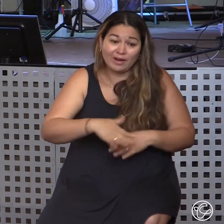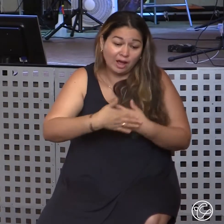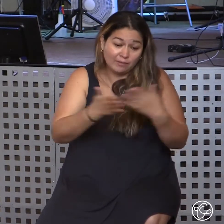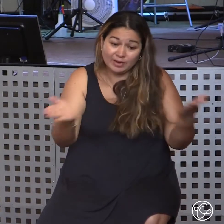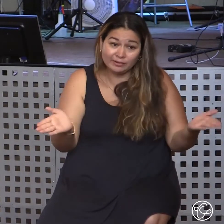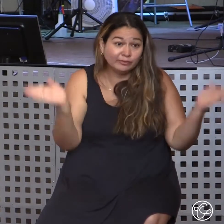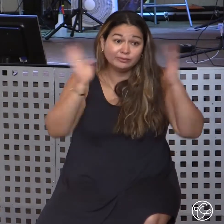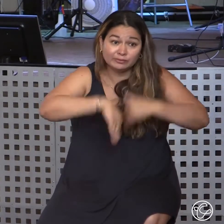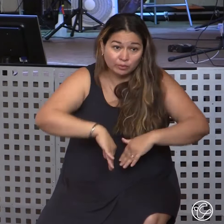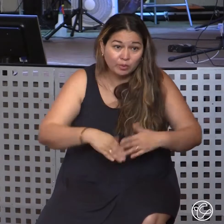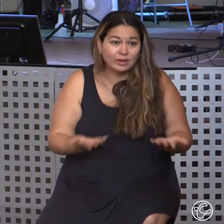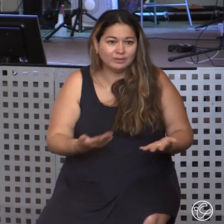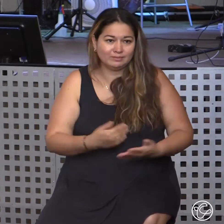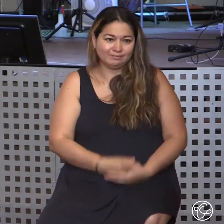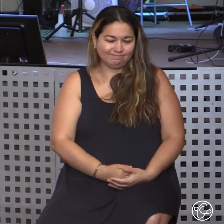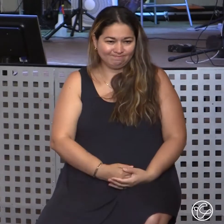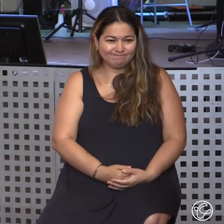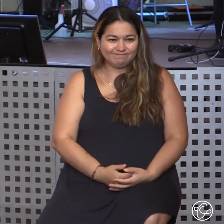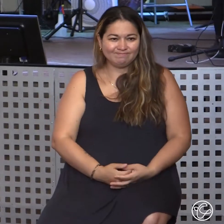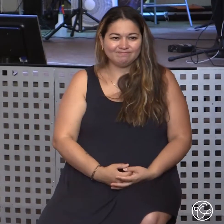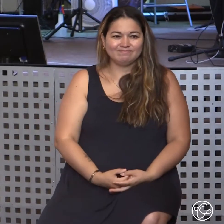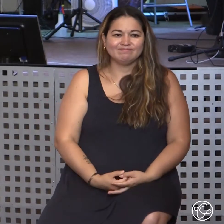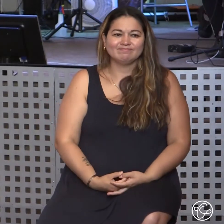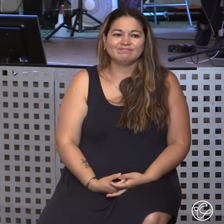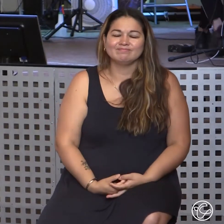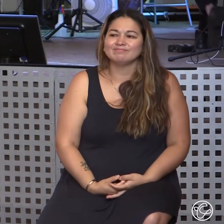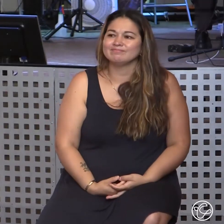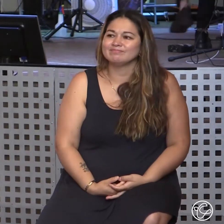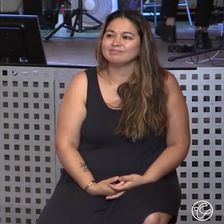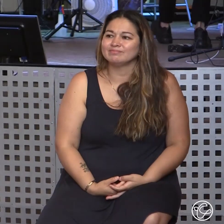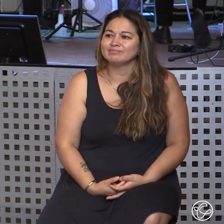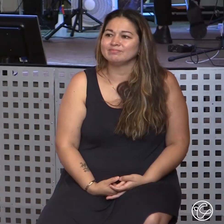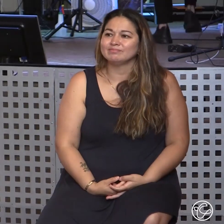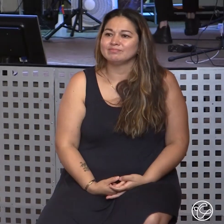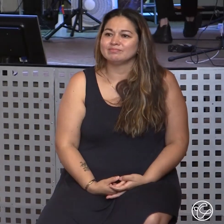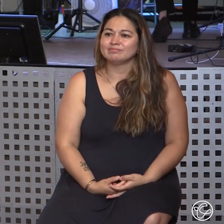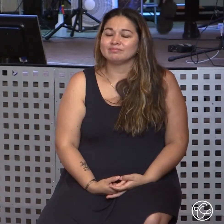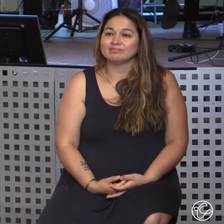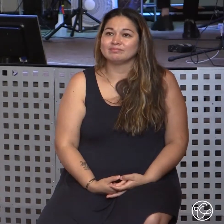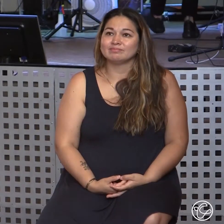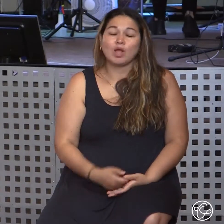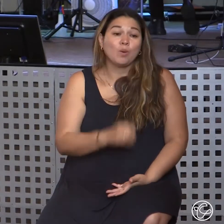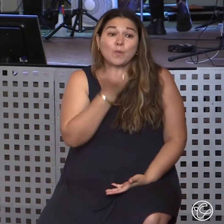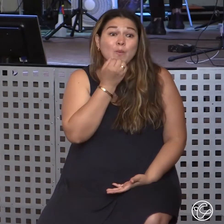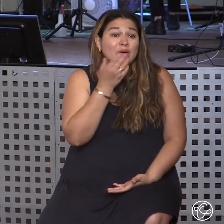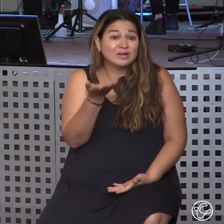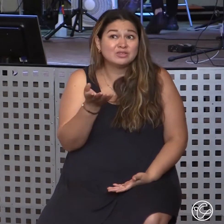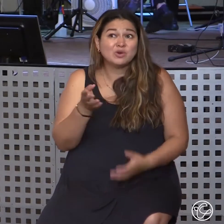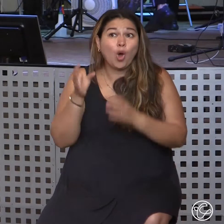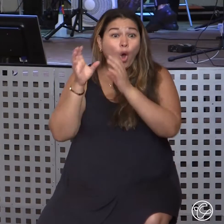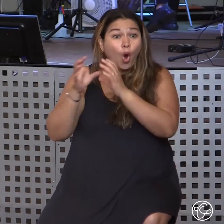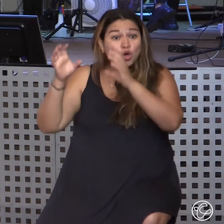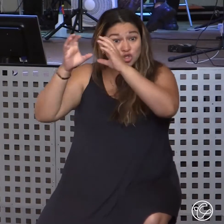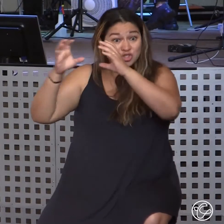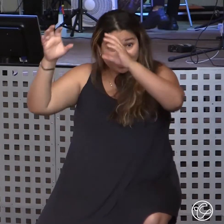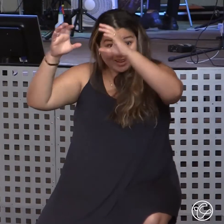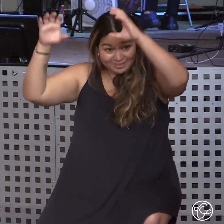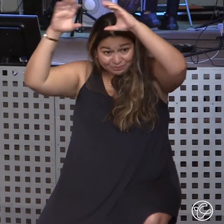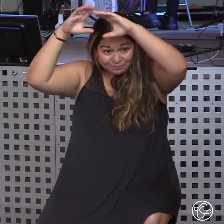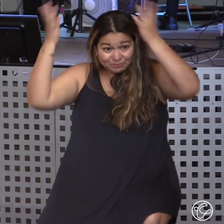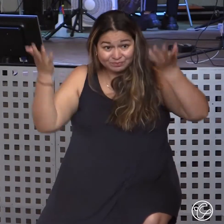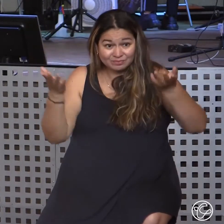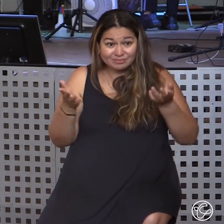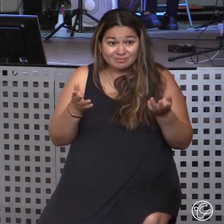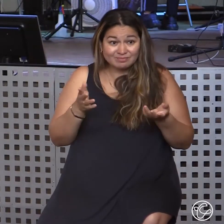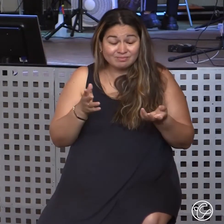Eso es lo que pasó con José. Vuelvo a repetir. José vio en Potifar a alguien que humanamente no hay quien